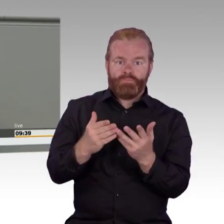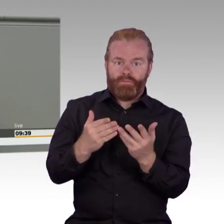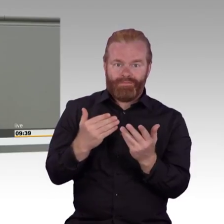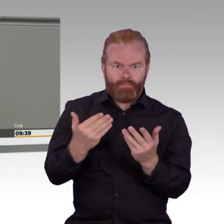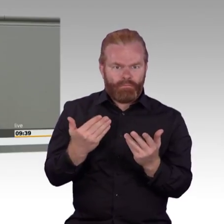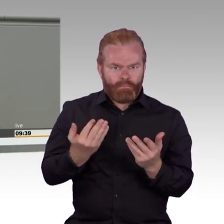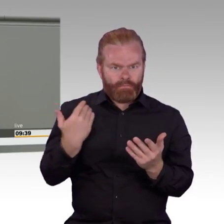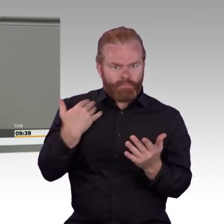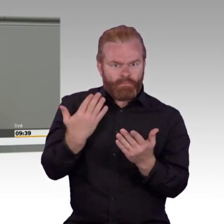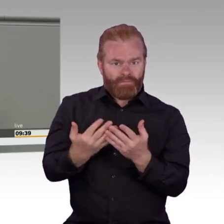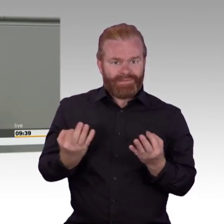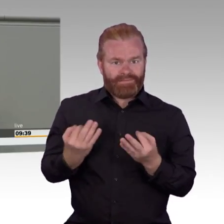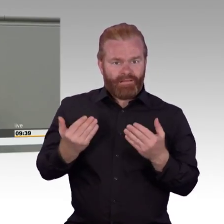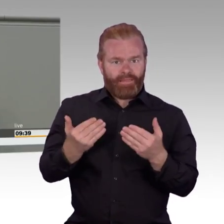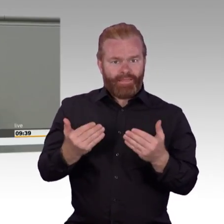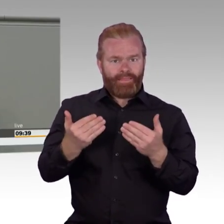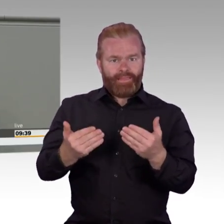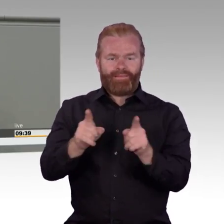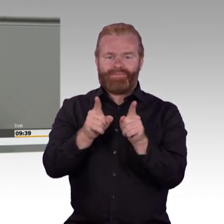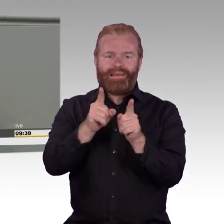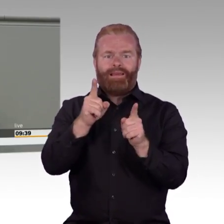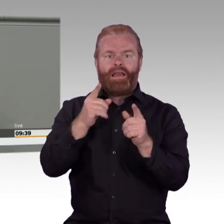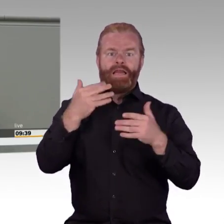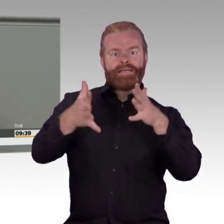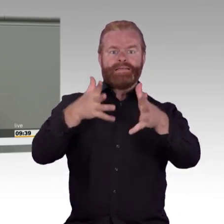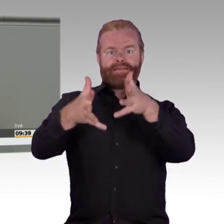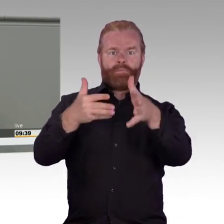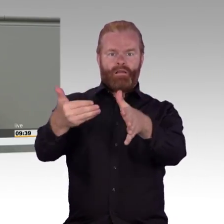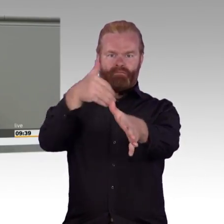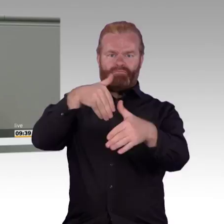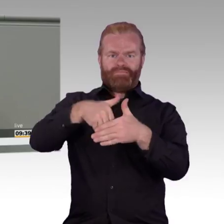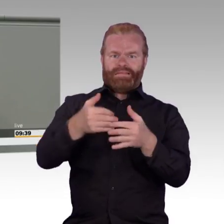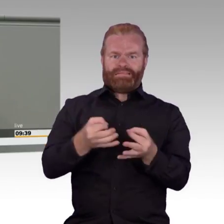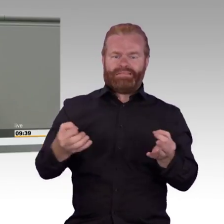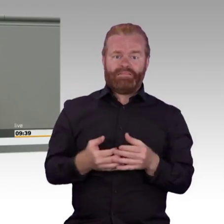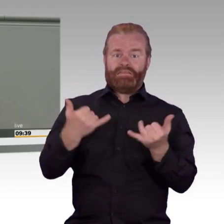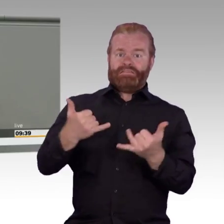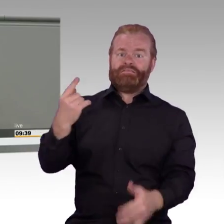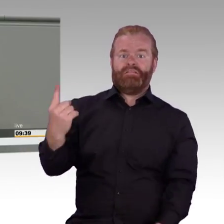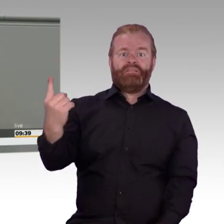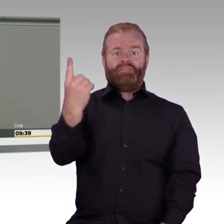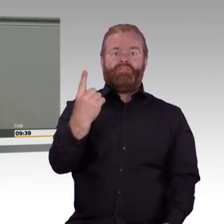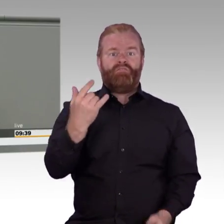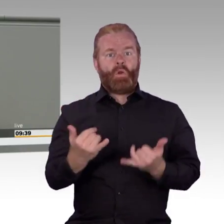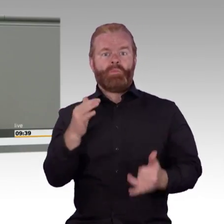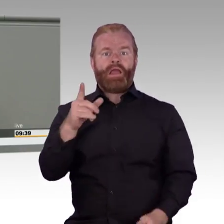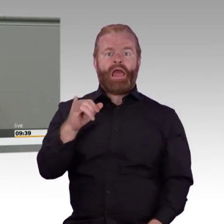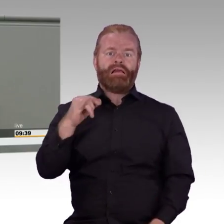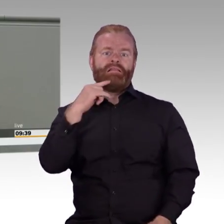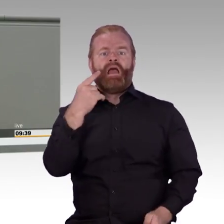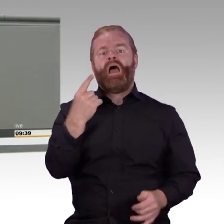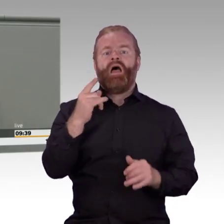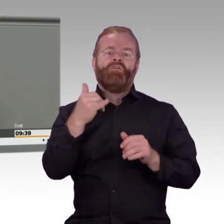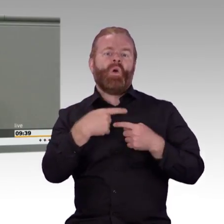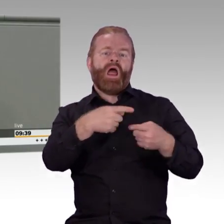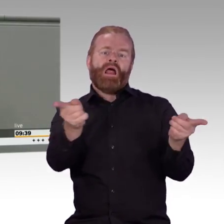ein Gesetz allein für Verbraucher. Wer ein manipuliertes Dieselfahrzeug als Betriebswagen gekauft hat, wird alleine